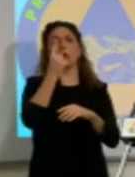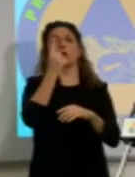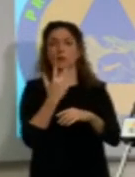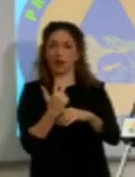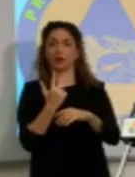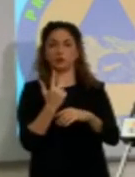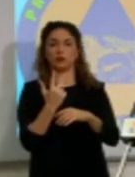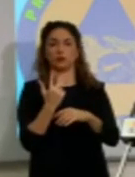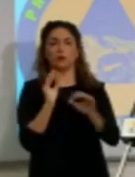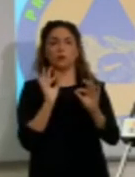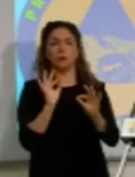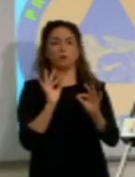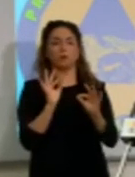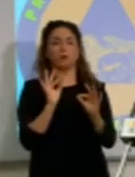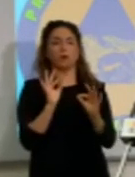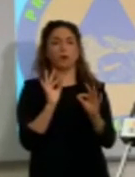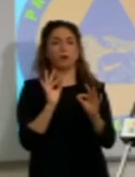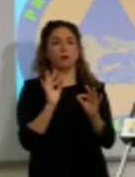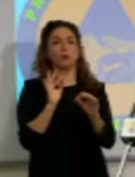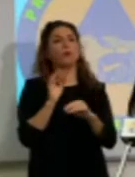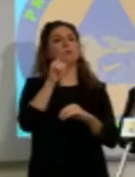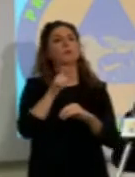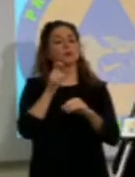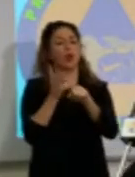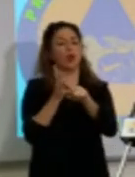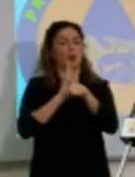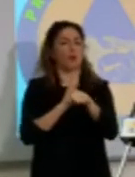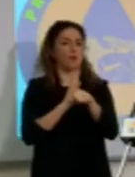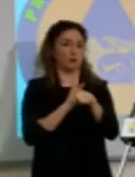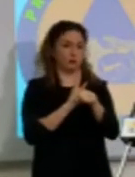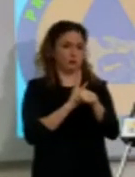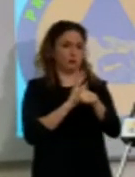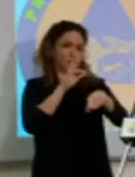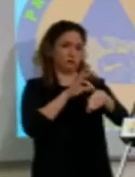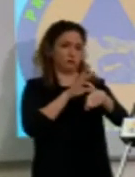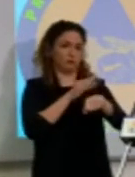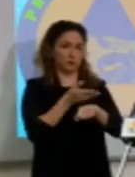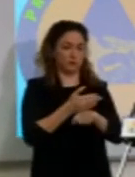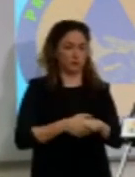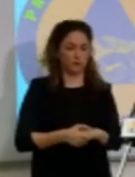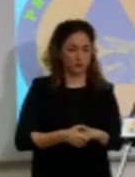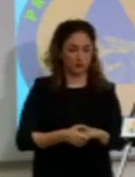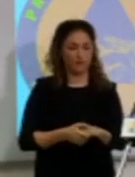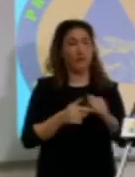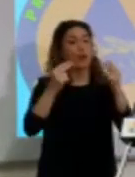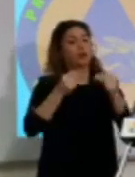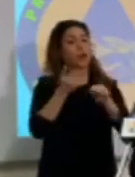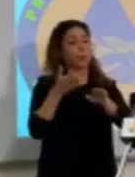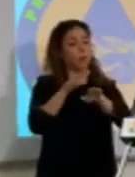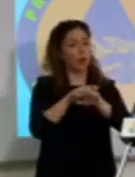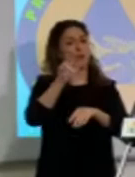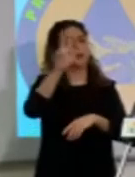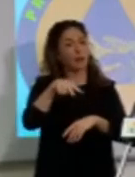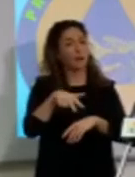è rappresentato dai pazienti college luca zaia in diretta dalla sede della protezione civile di marghera